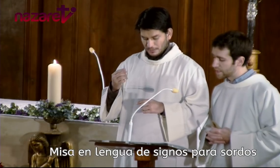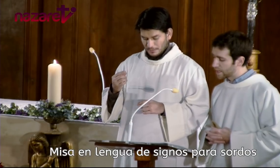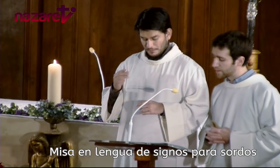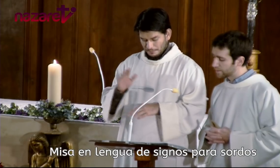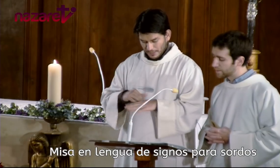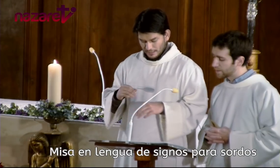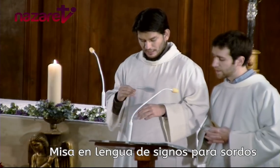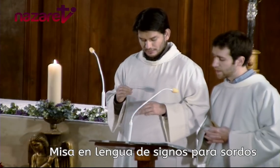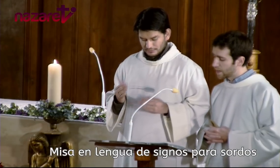Eucaristía